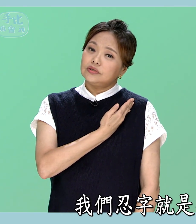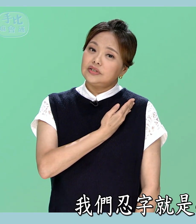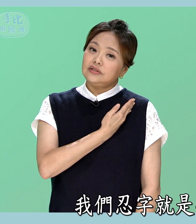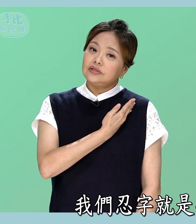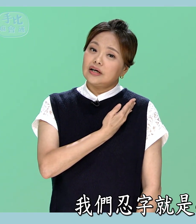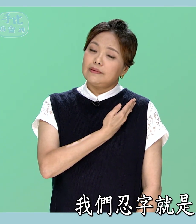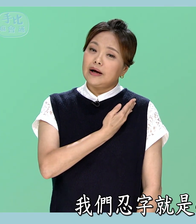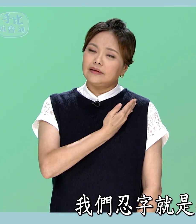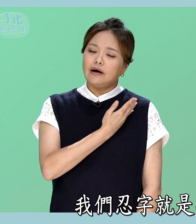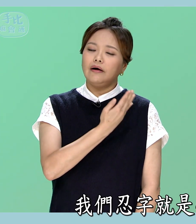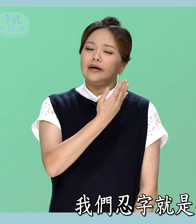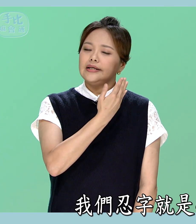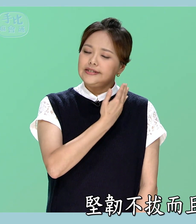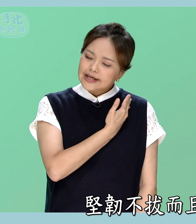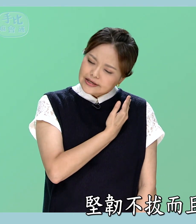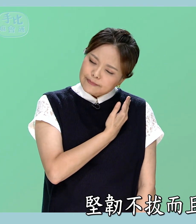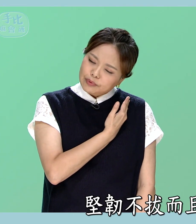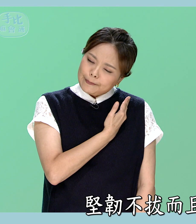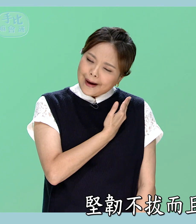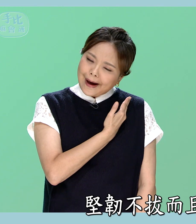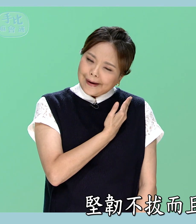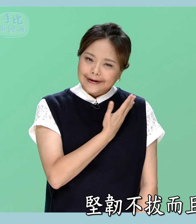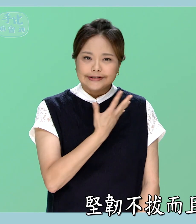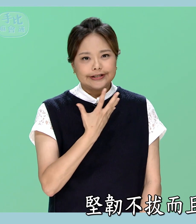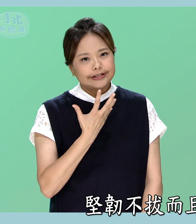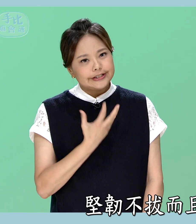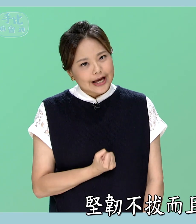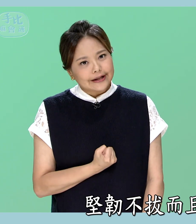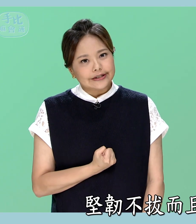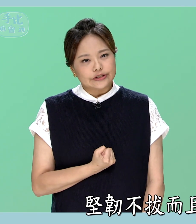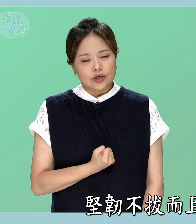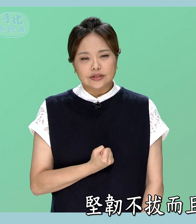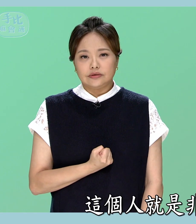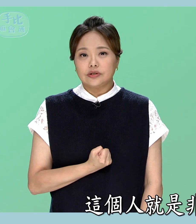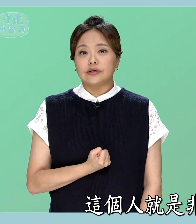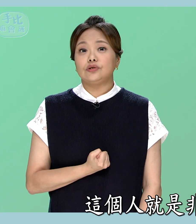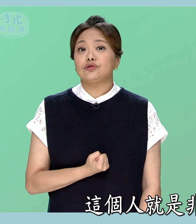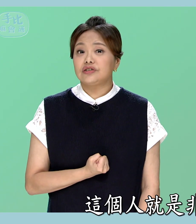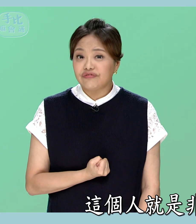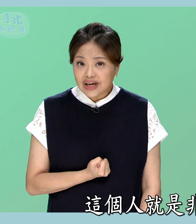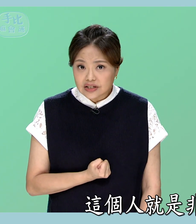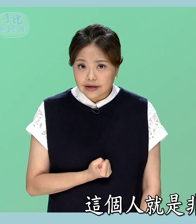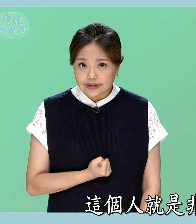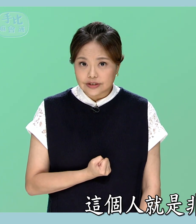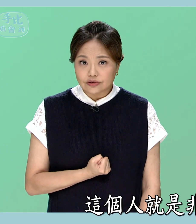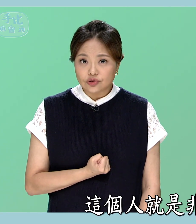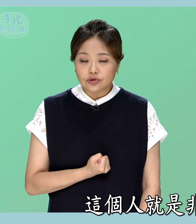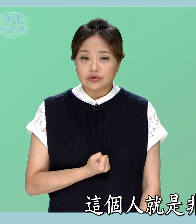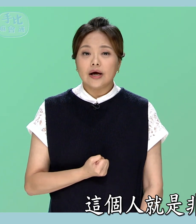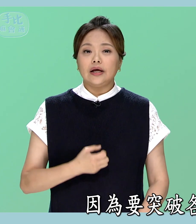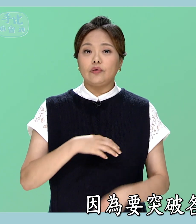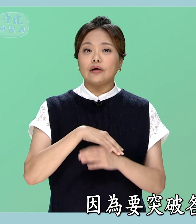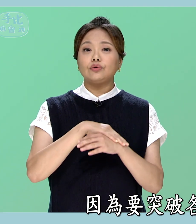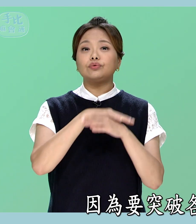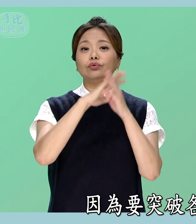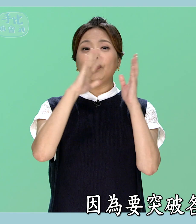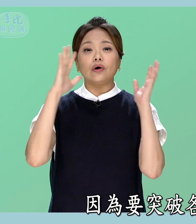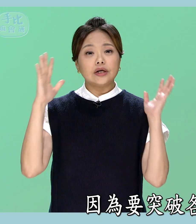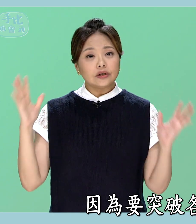心上一把刀，坚韧不拔，而且下定决心，这个人就是非常的坚持，因为要突破各种